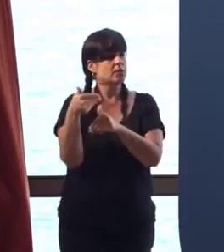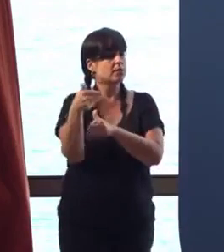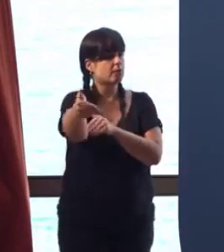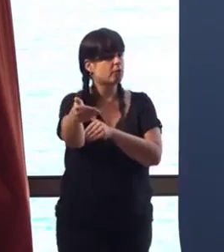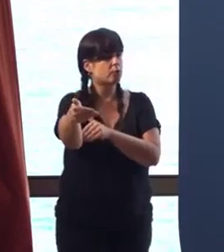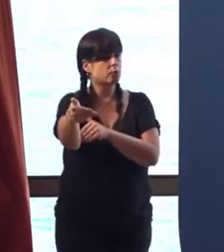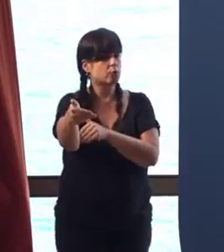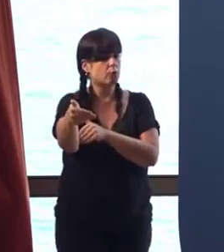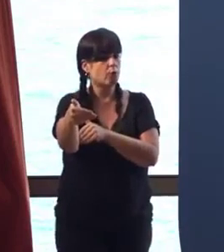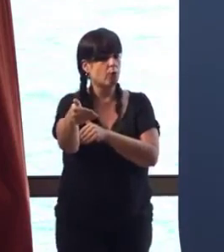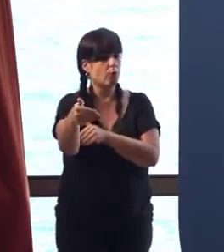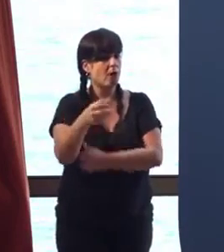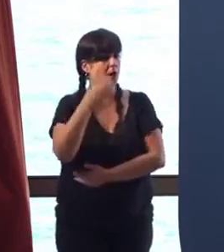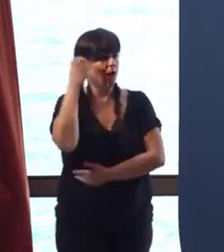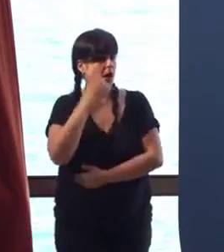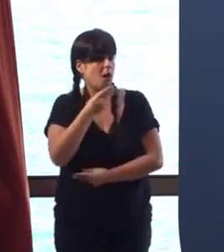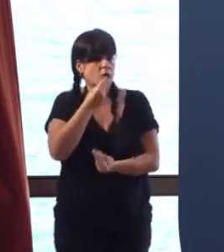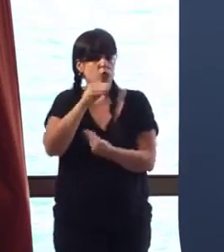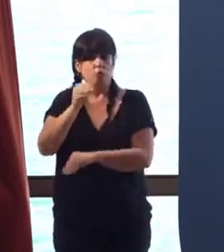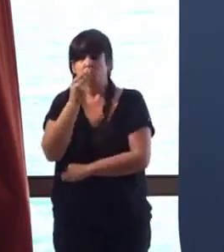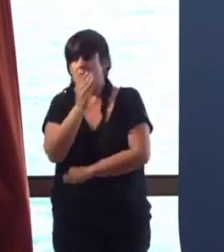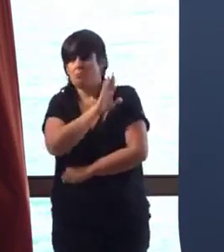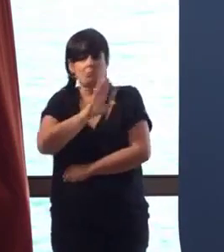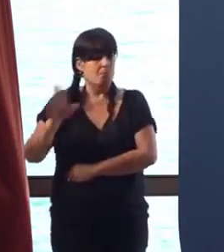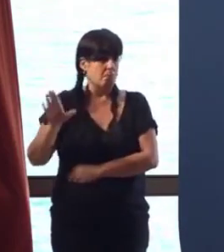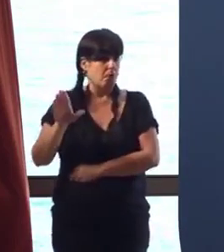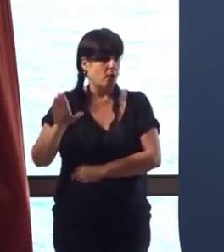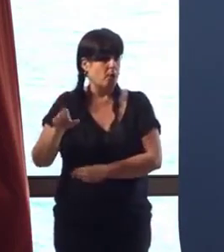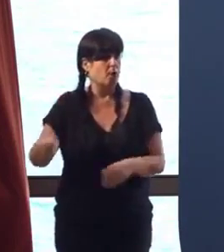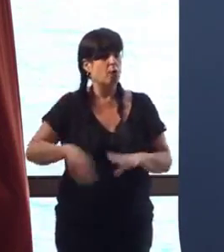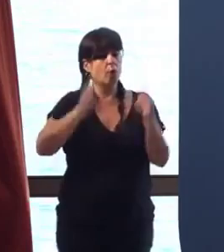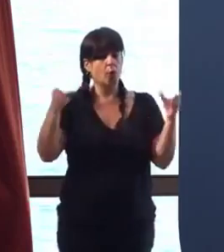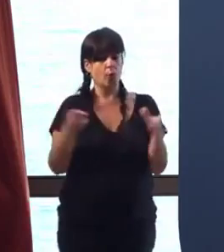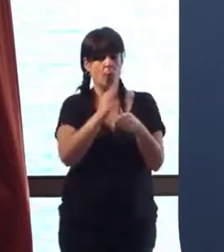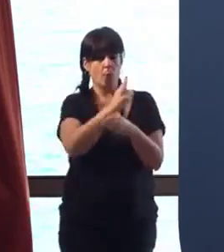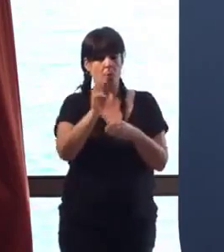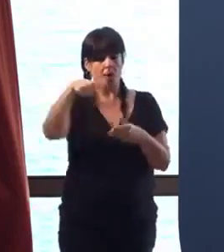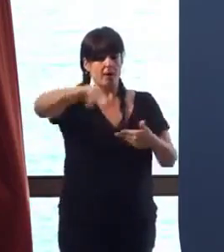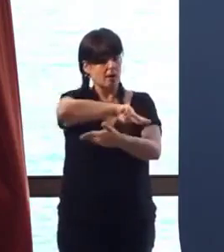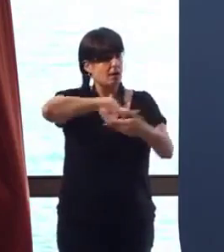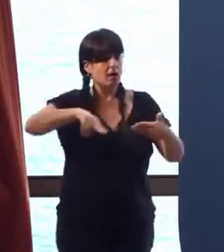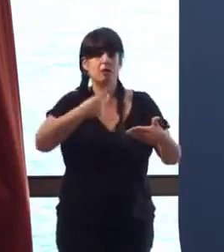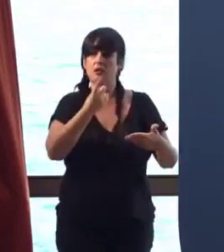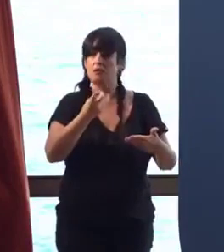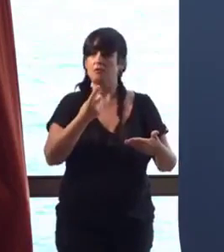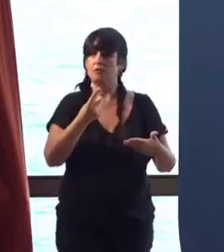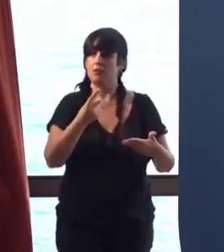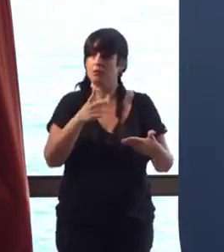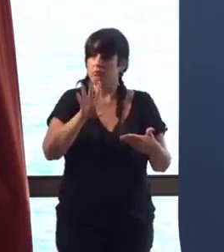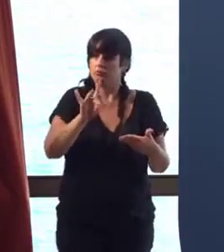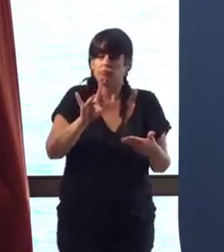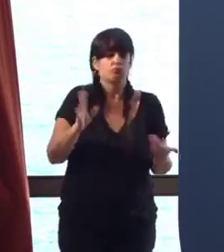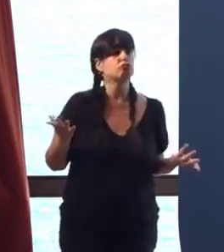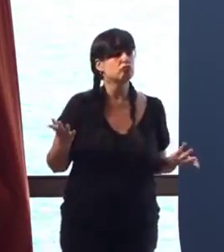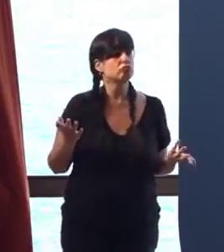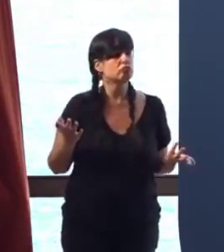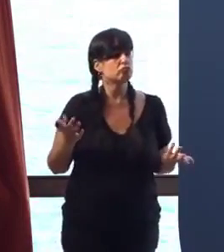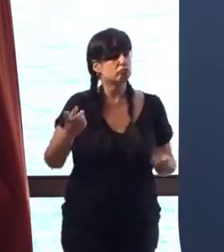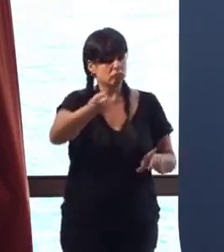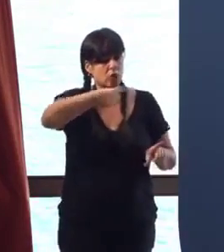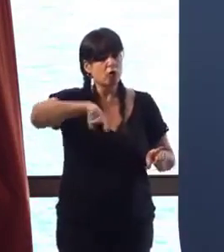el mejor sustituto de Mariano Rajoy. Parece que el Partido Popular en Galicia dice ¡Nosotros o el caos! Porque dice Bueno, es verdad que